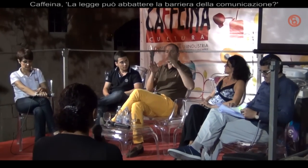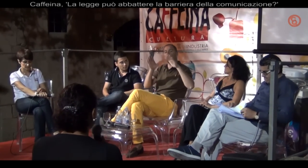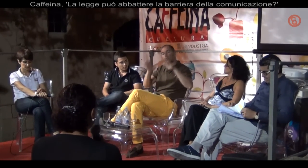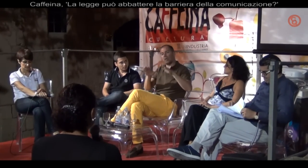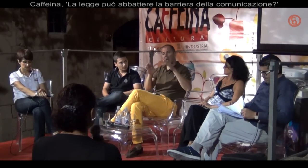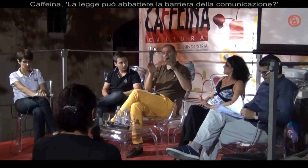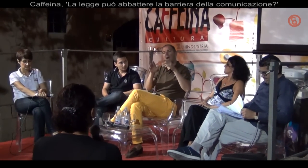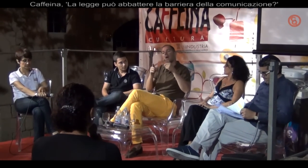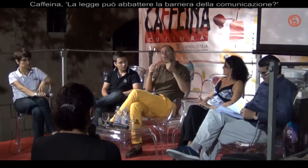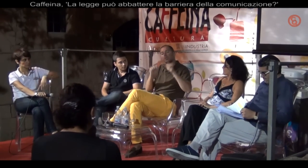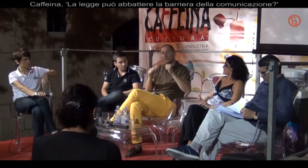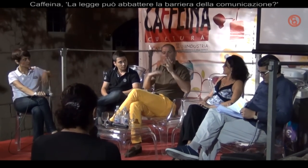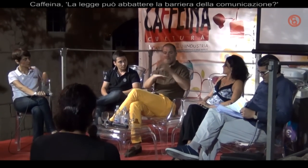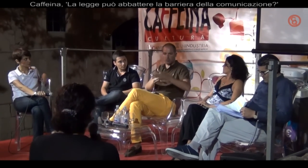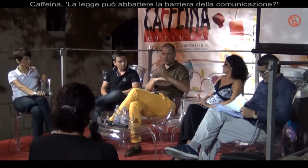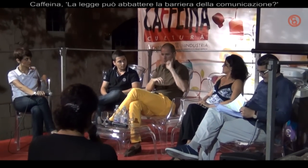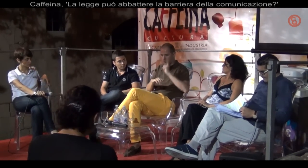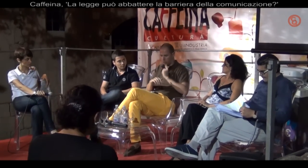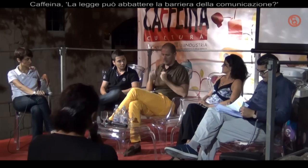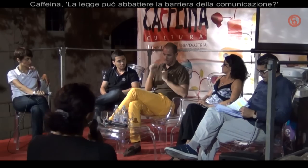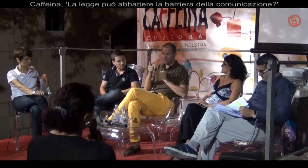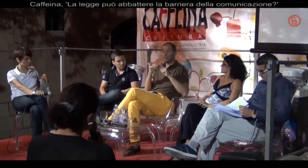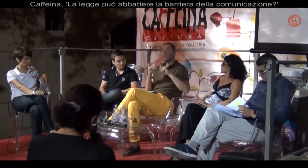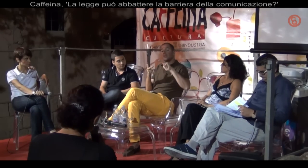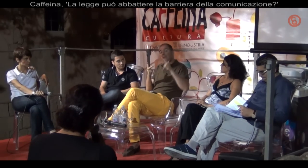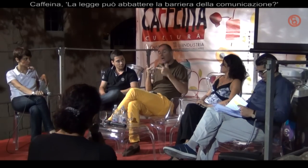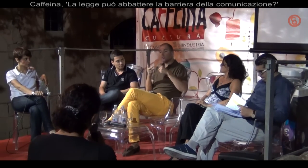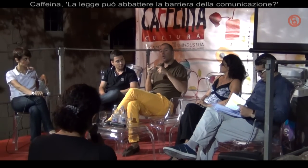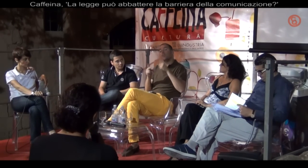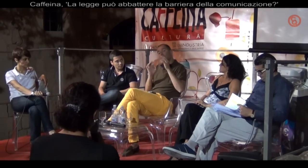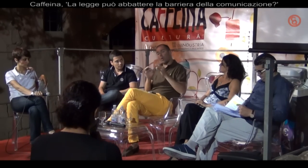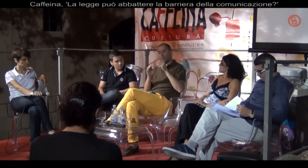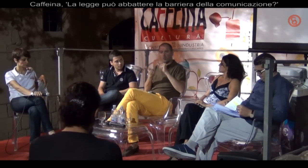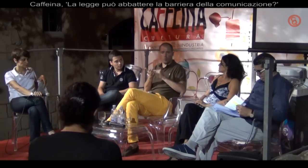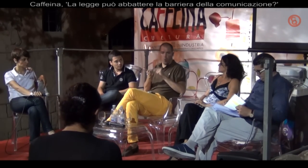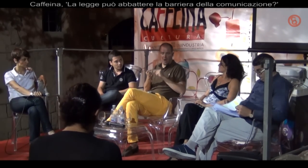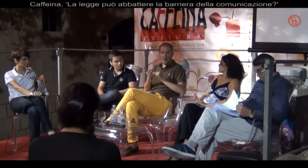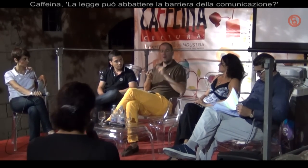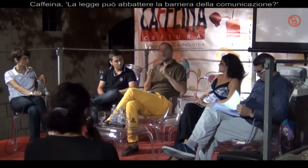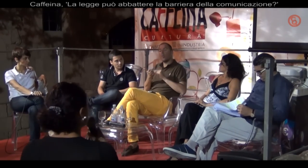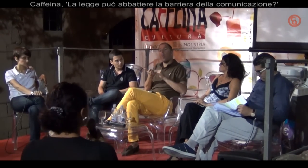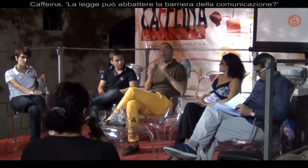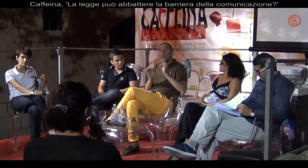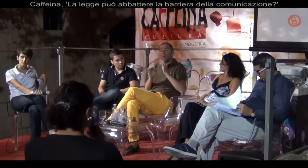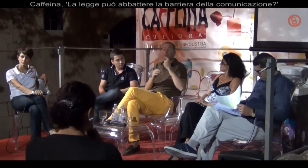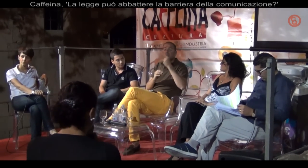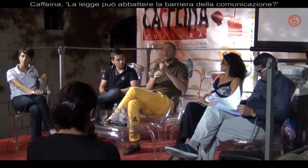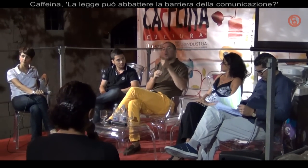deve avere attenzione e tutelare e dare possibilità di intervento ai sordi. E poi il terzo punto riguarda le scuole, perché